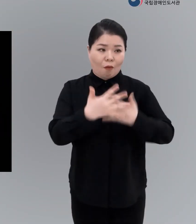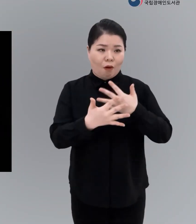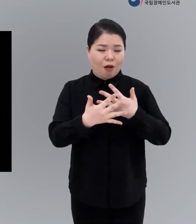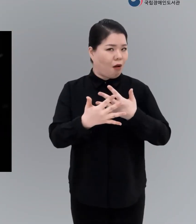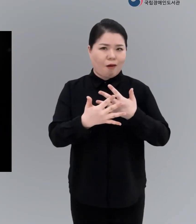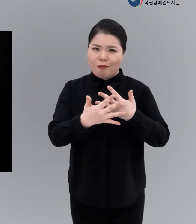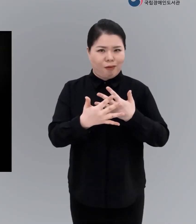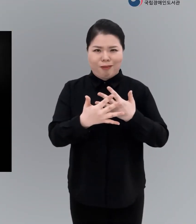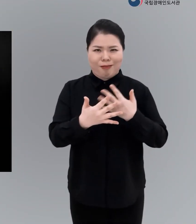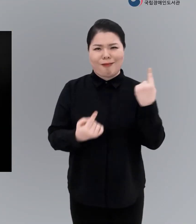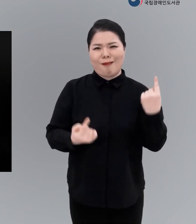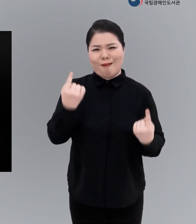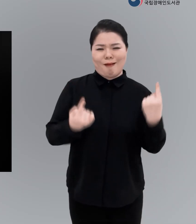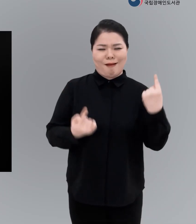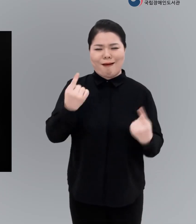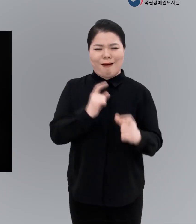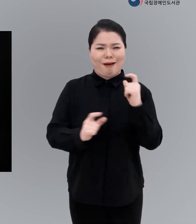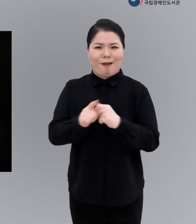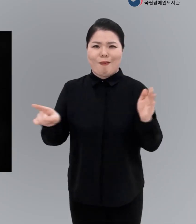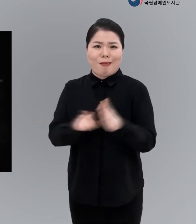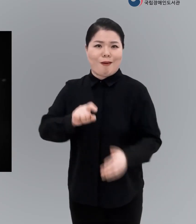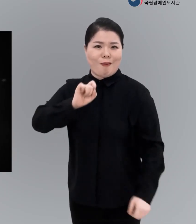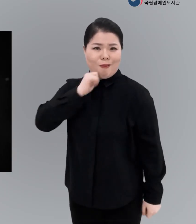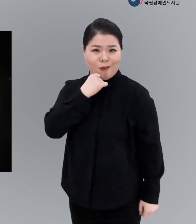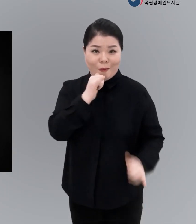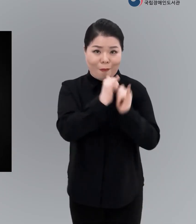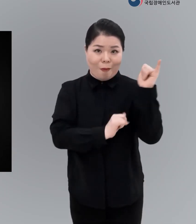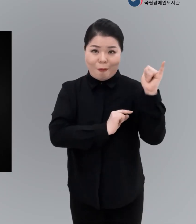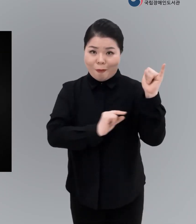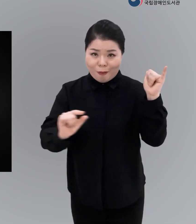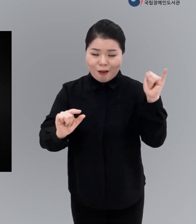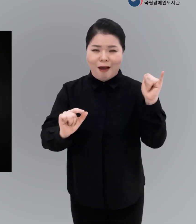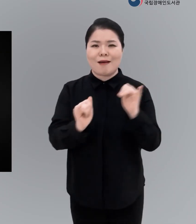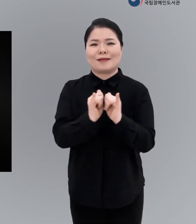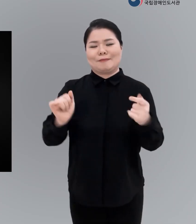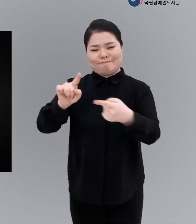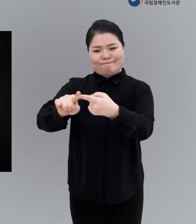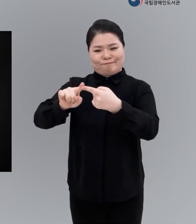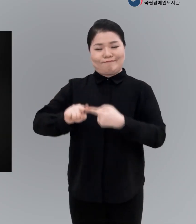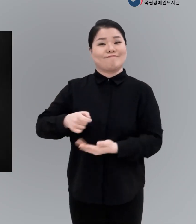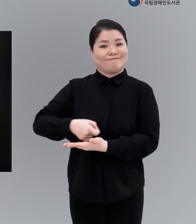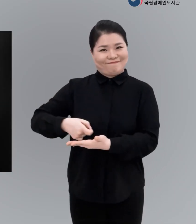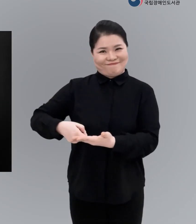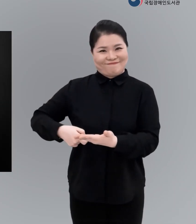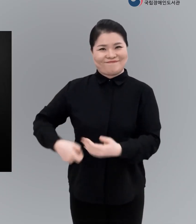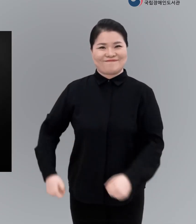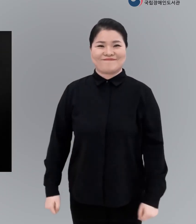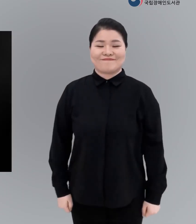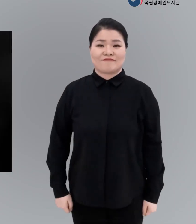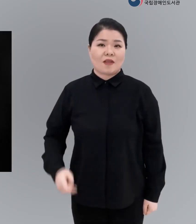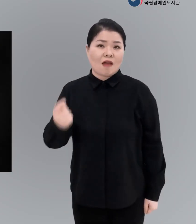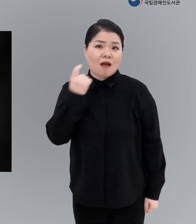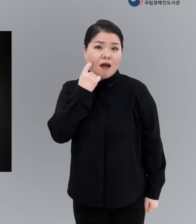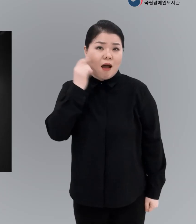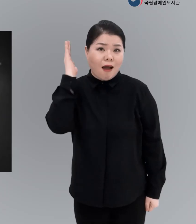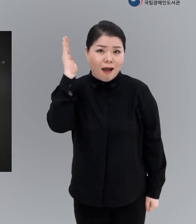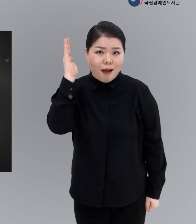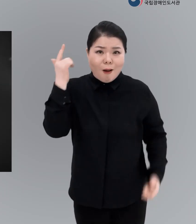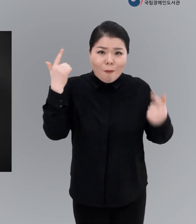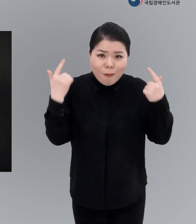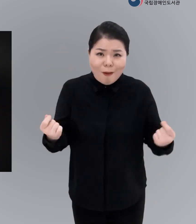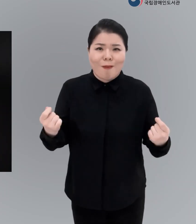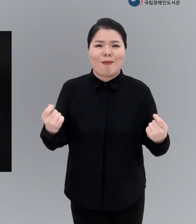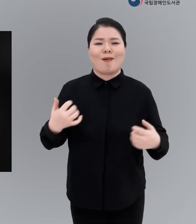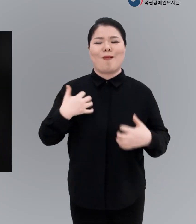소설보다 영화보다 드라마틱한 역사의 한 장면과 인물을 생생하게 담아내다. 스파이